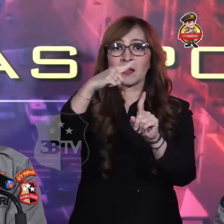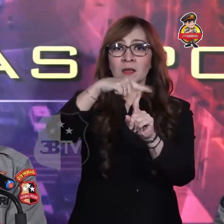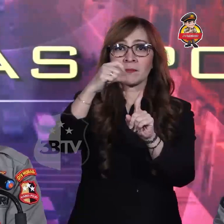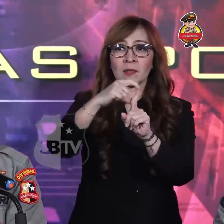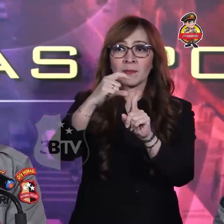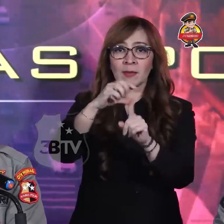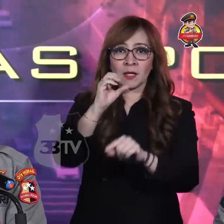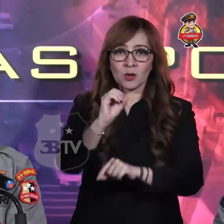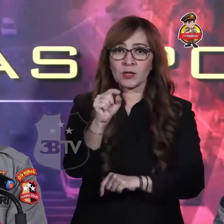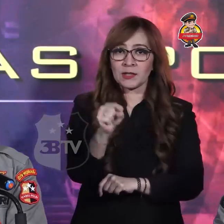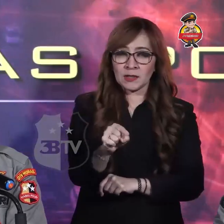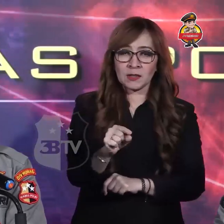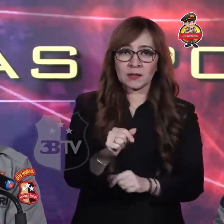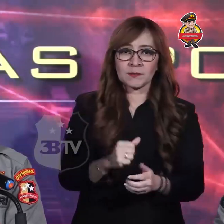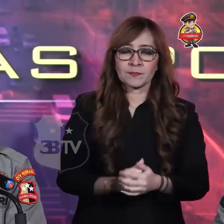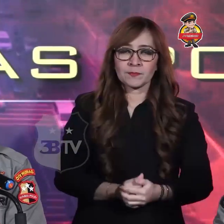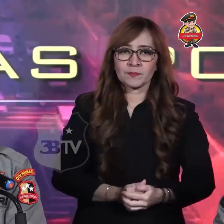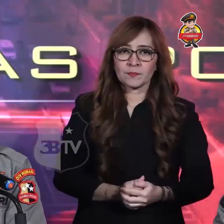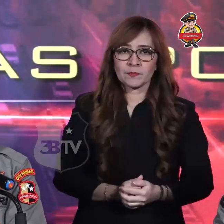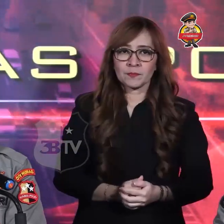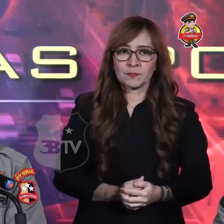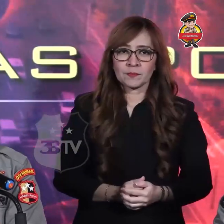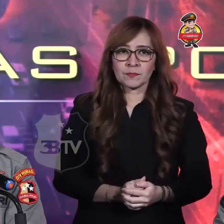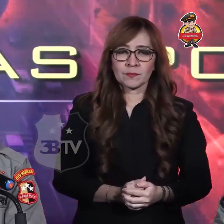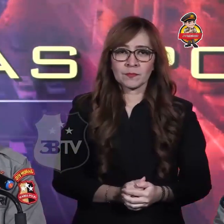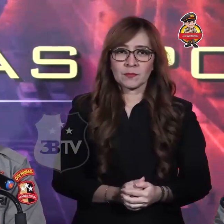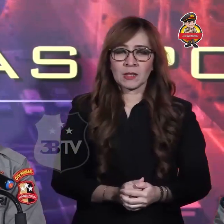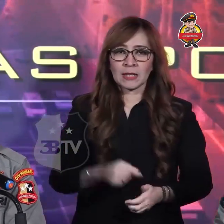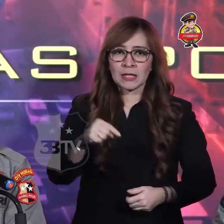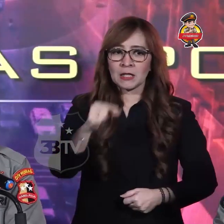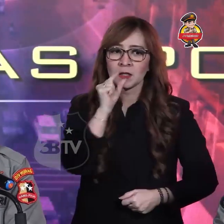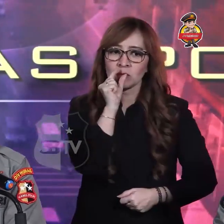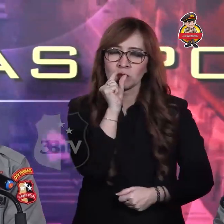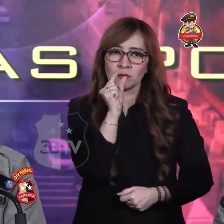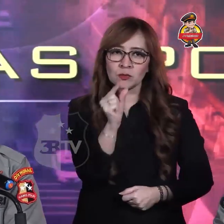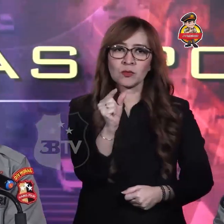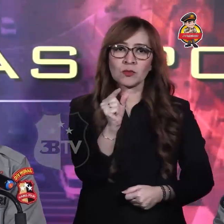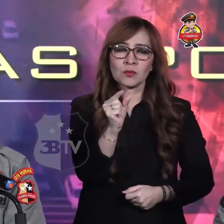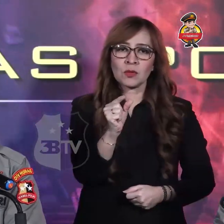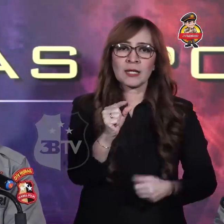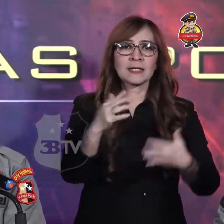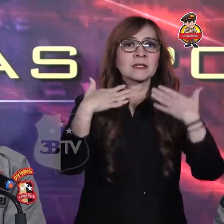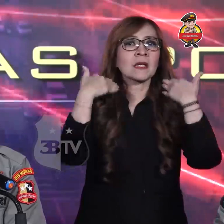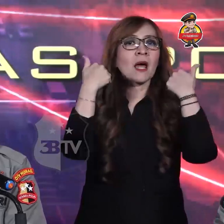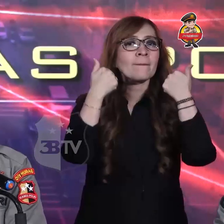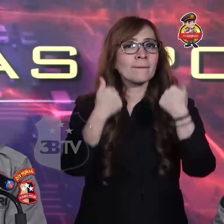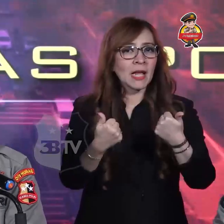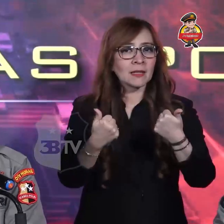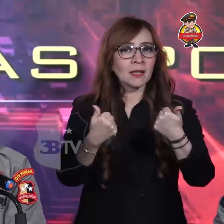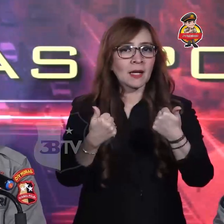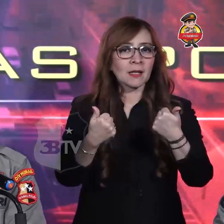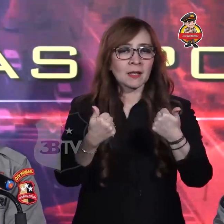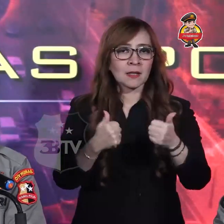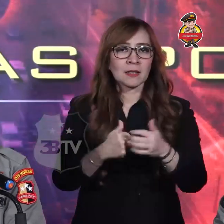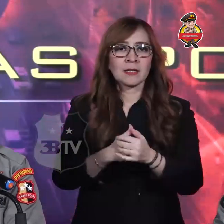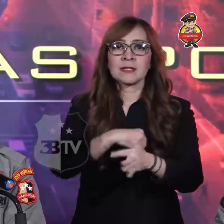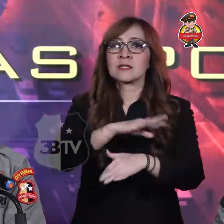orang. Ini dilakukan Polri dalam rangka menyelamatkan anak-anak